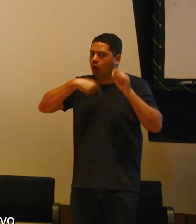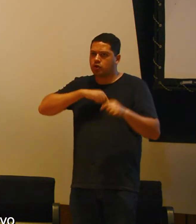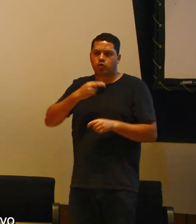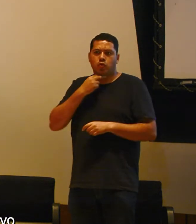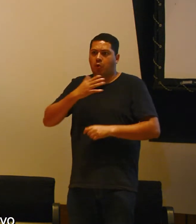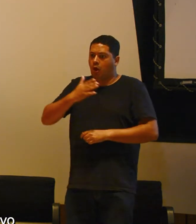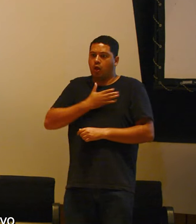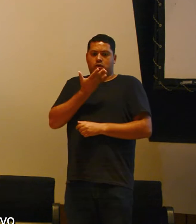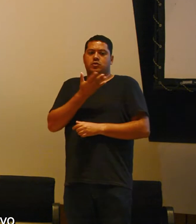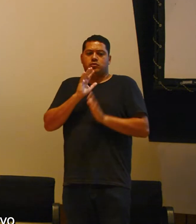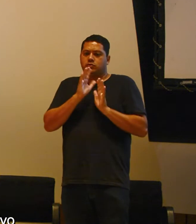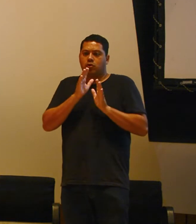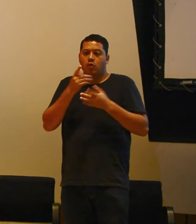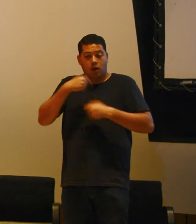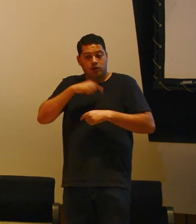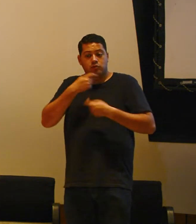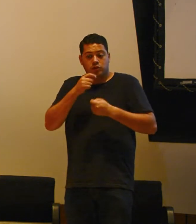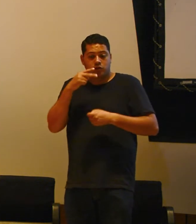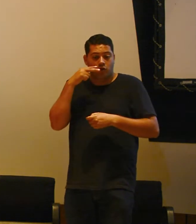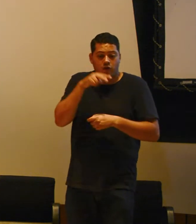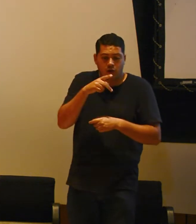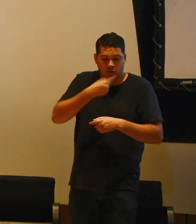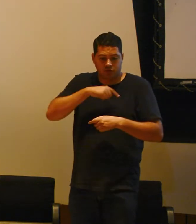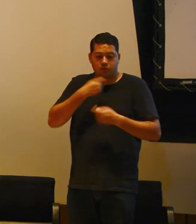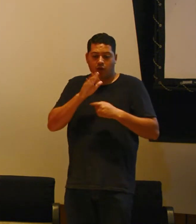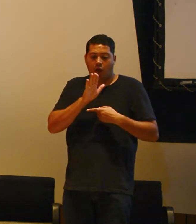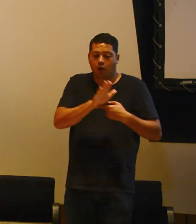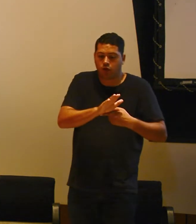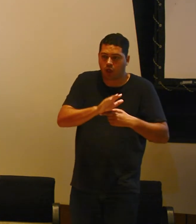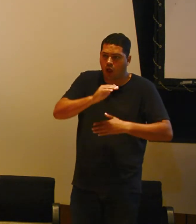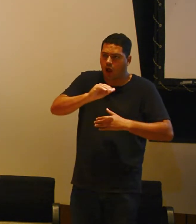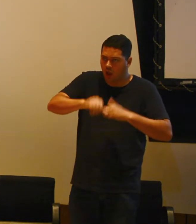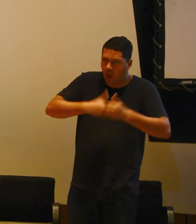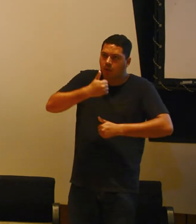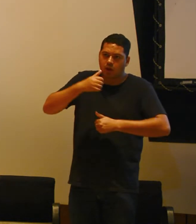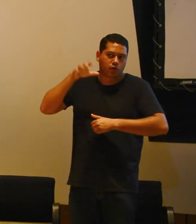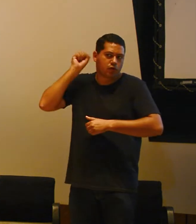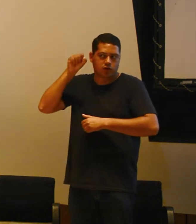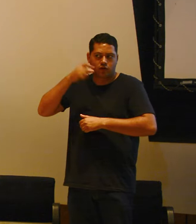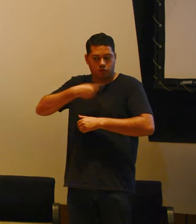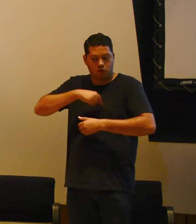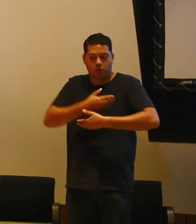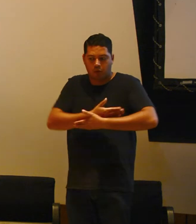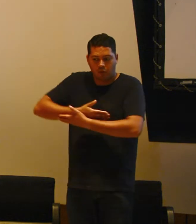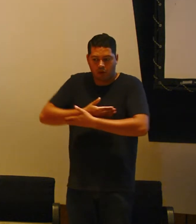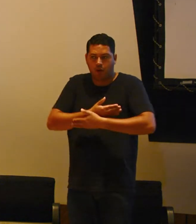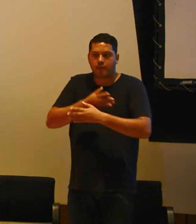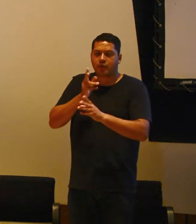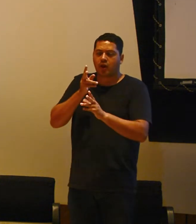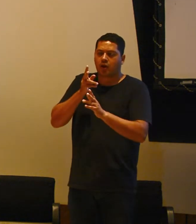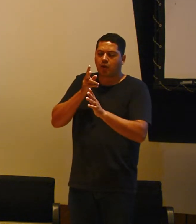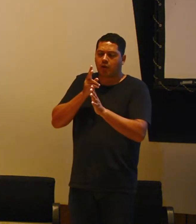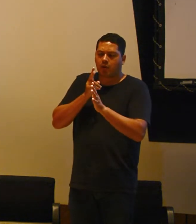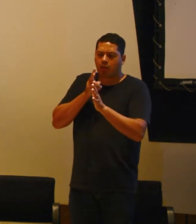nosso alvo, é o que a gente tem que buscar, a reabilitação auditiva para os nossos bebês de forma bilateral.